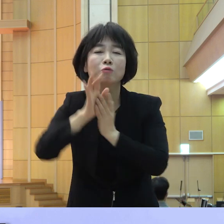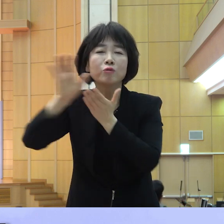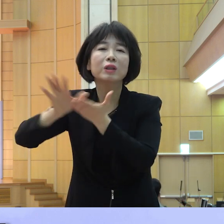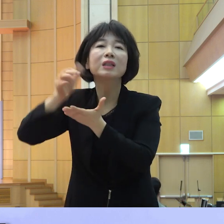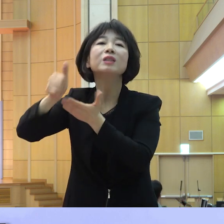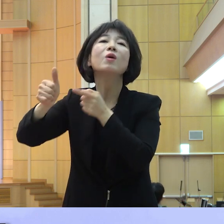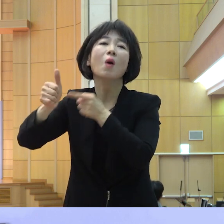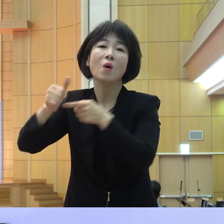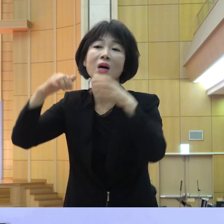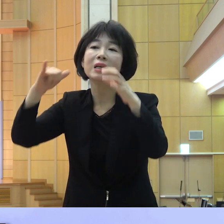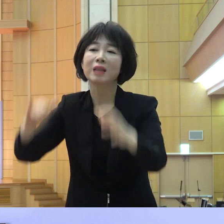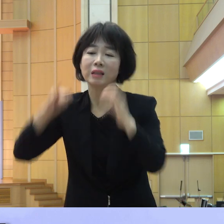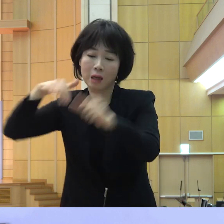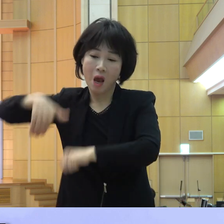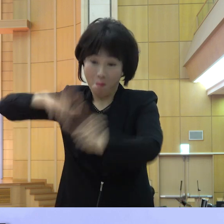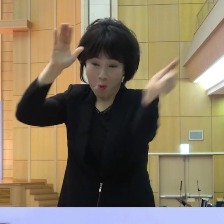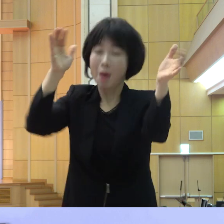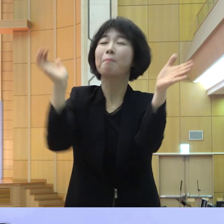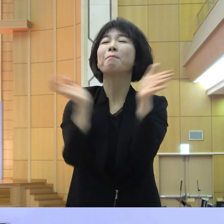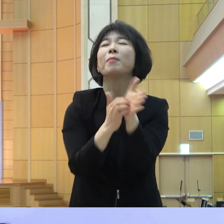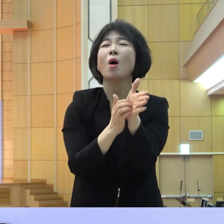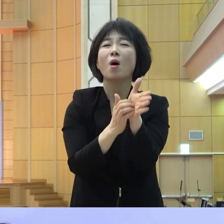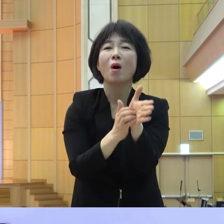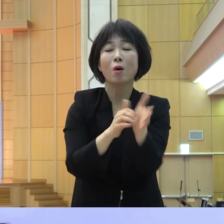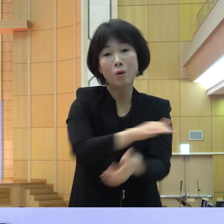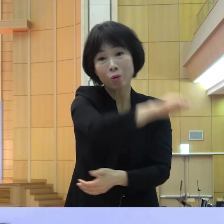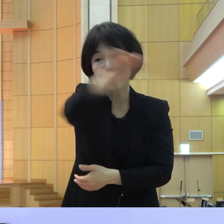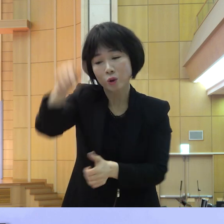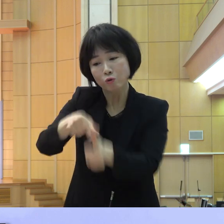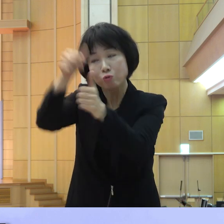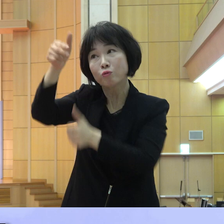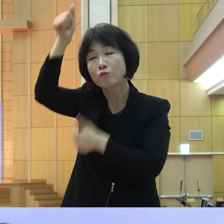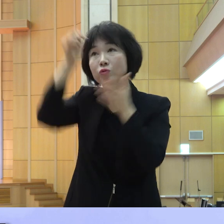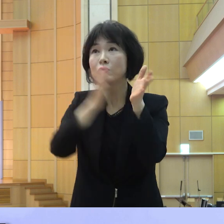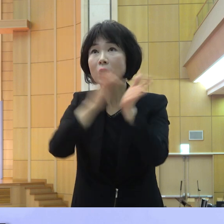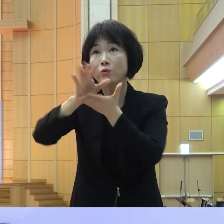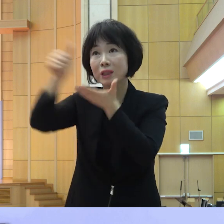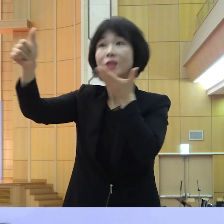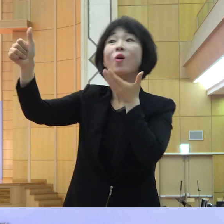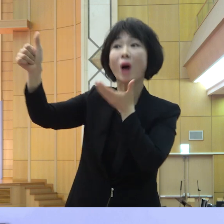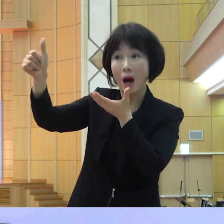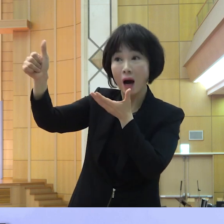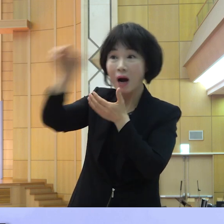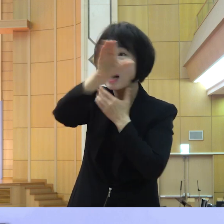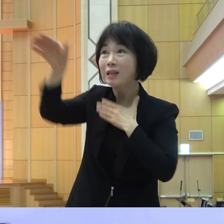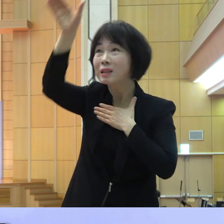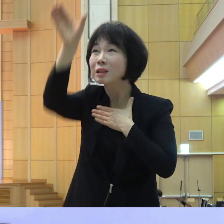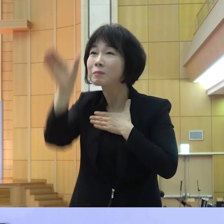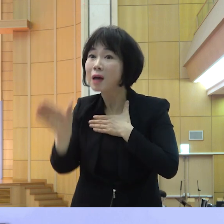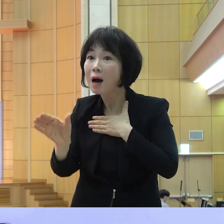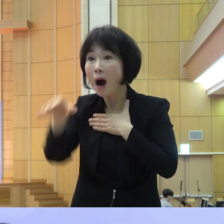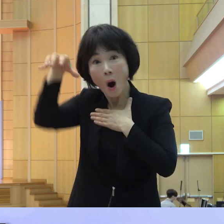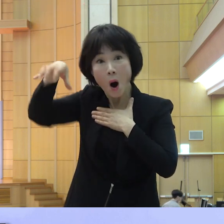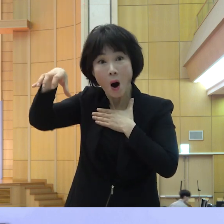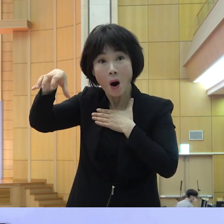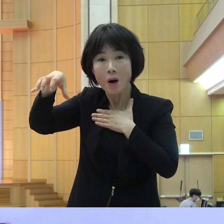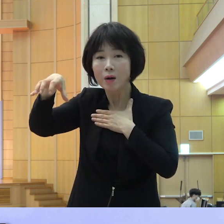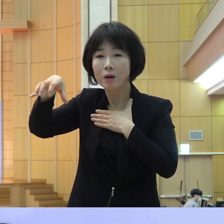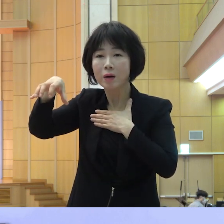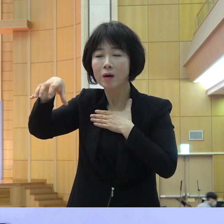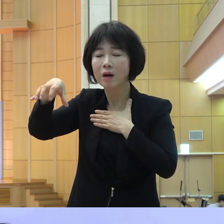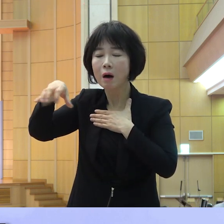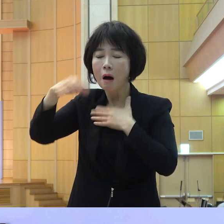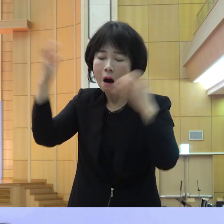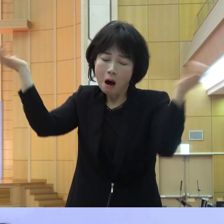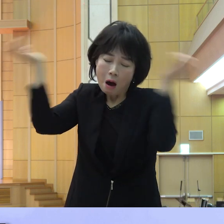예수 그리스도를 이 땅에 보내주시고, 우리 구주 예수 그리스도께서는 십자가 상에서 모진